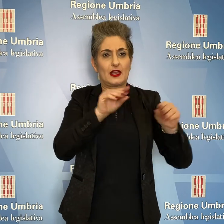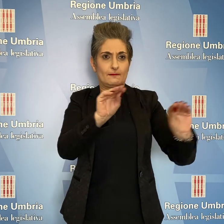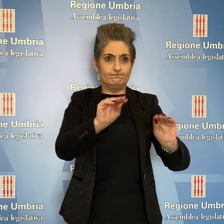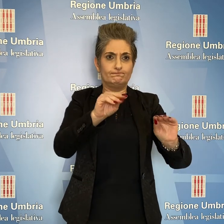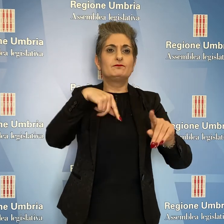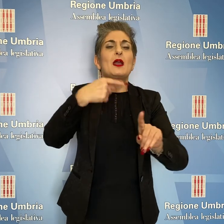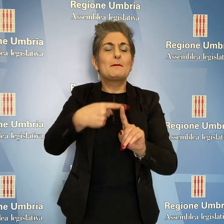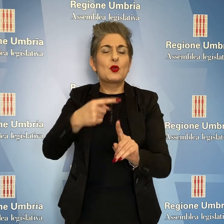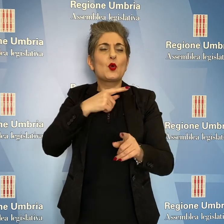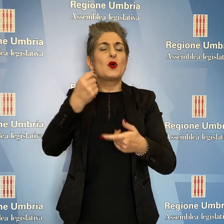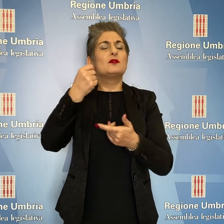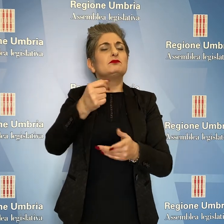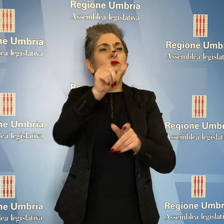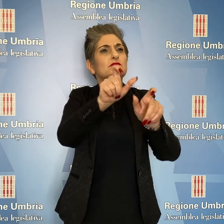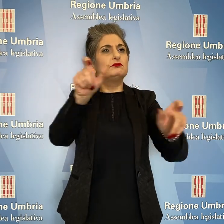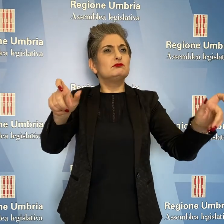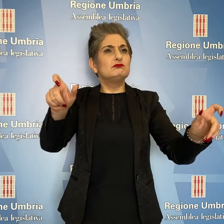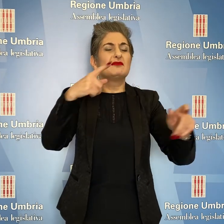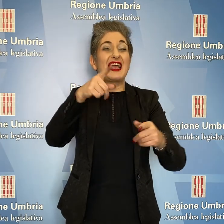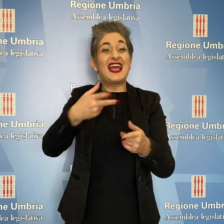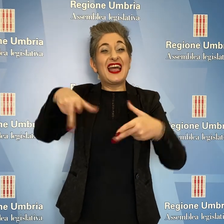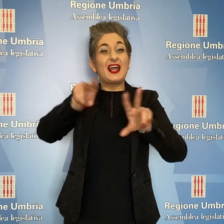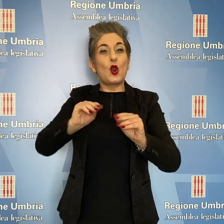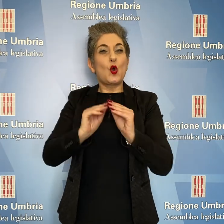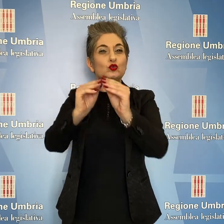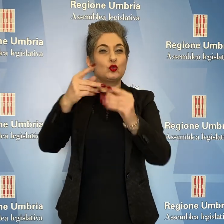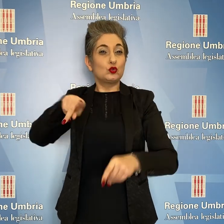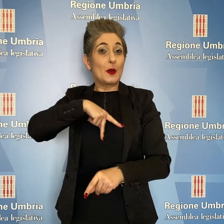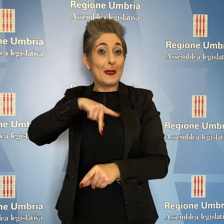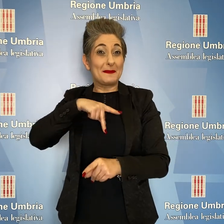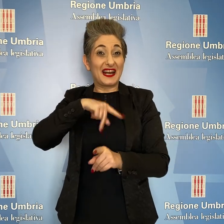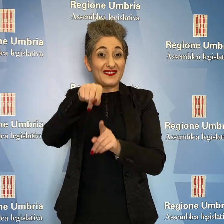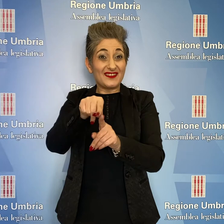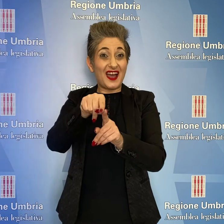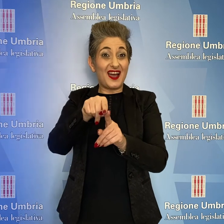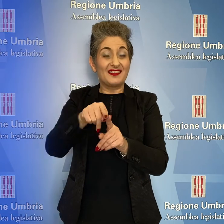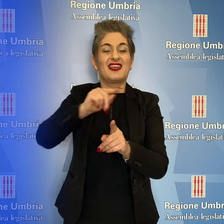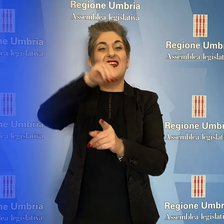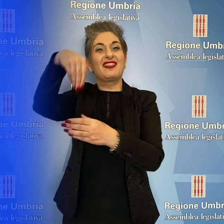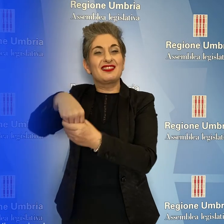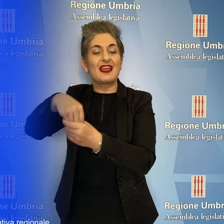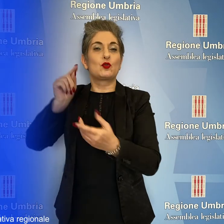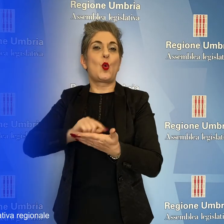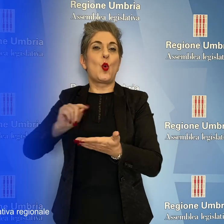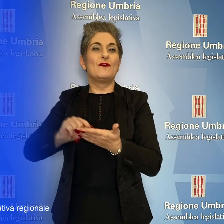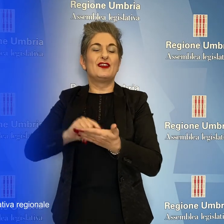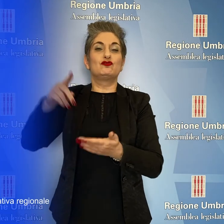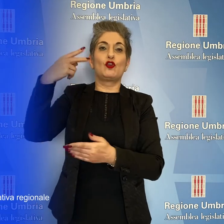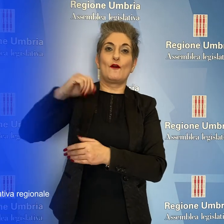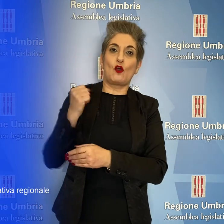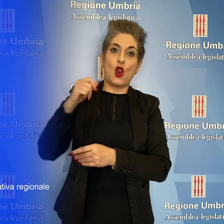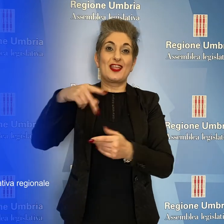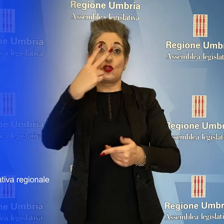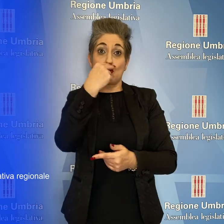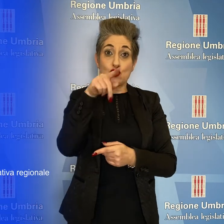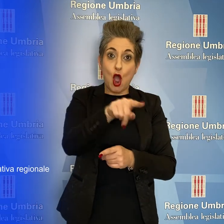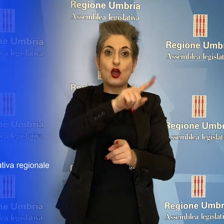risorse umane che si occupano della ricostruzione privata nella sede dell'ufficio speciale per la ricostruzione di Foligno e di Norcia e quelle che si occupano di